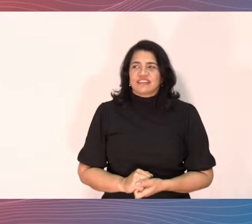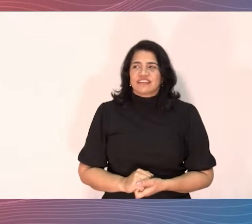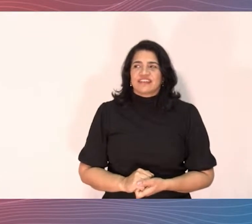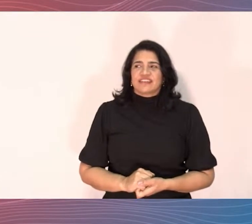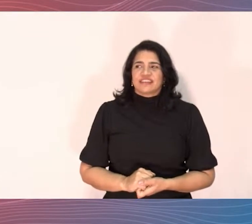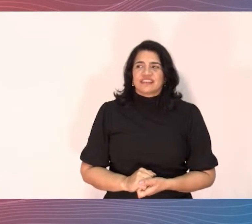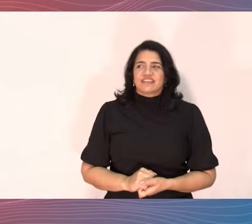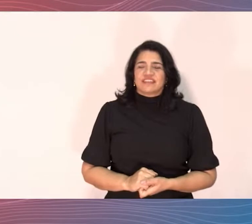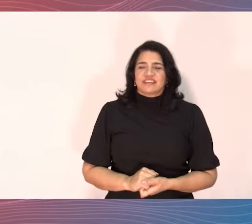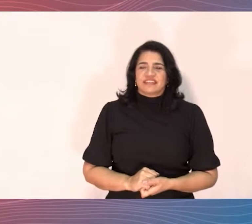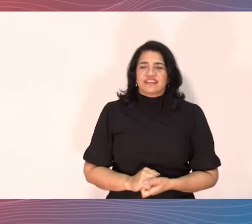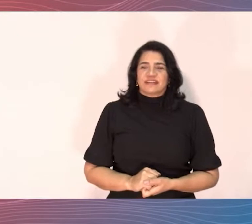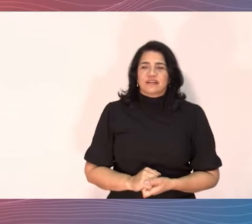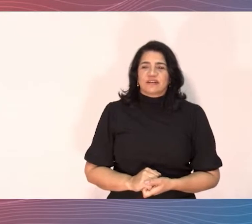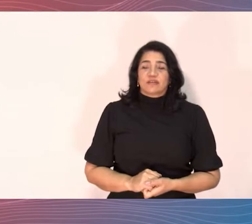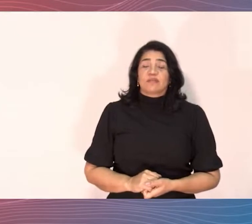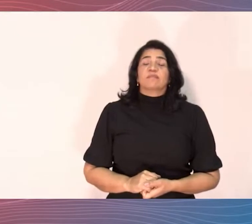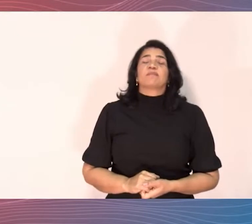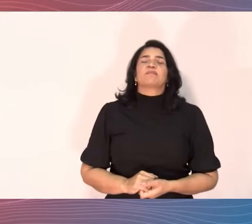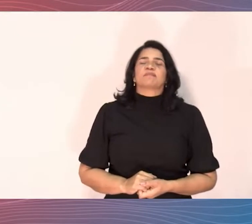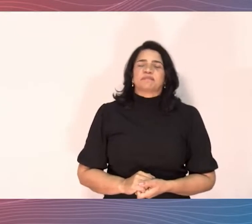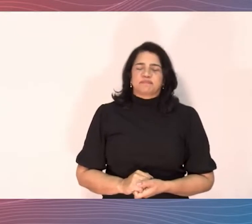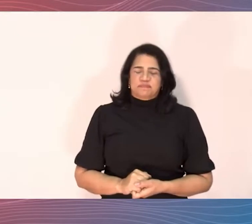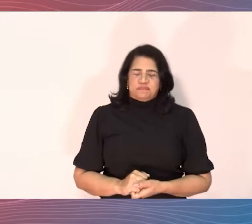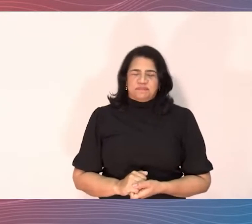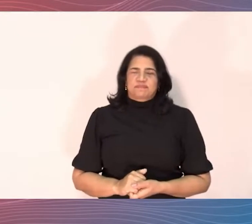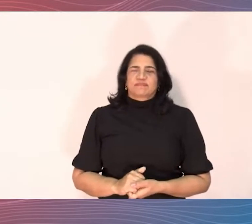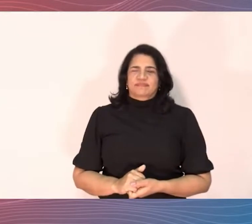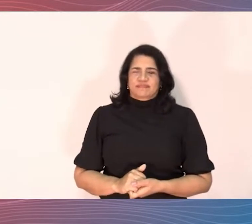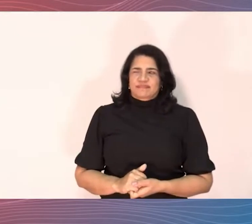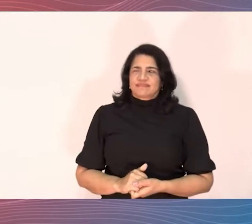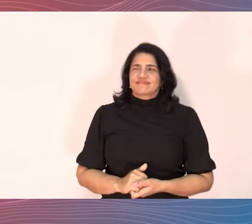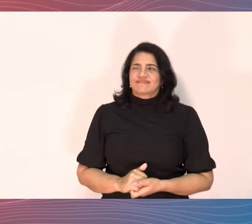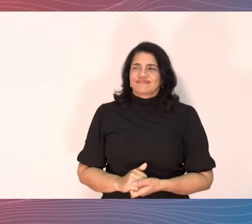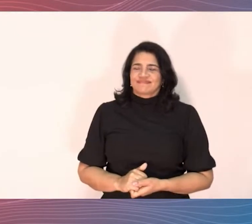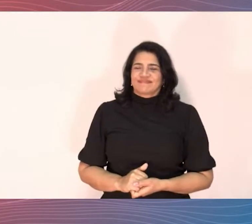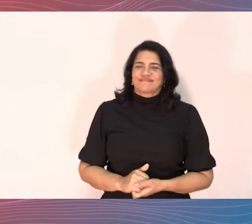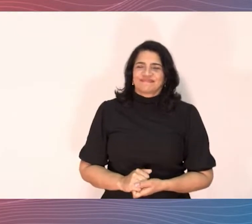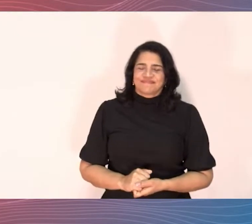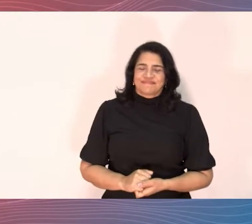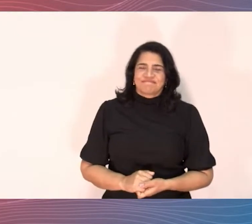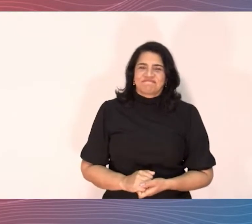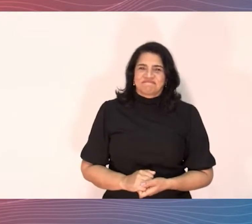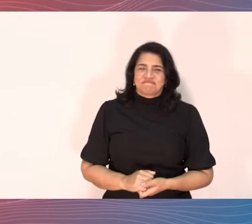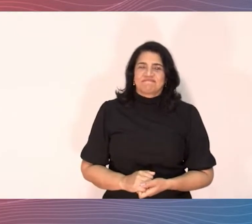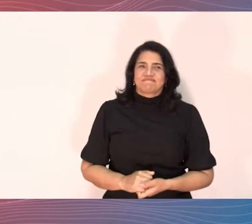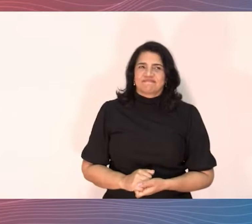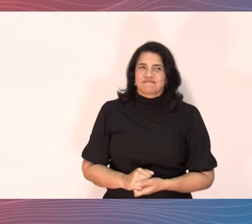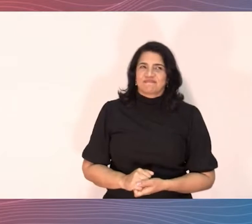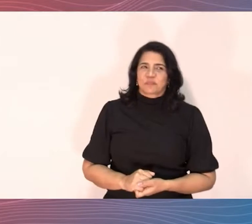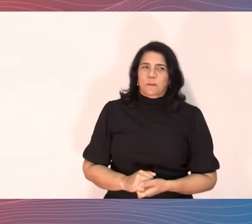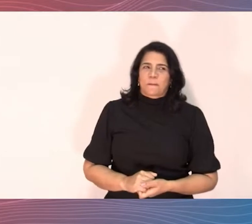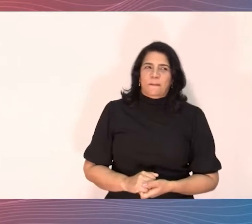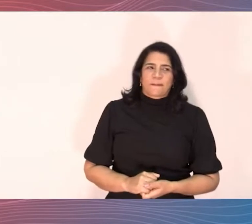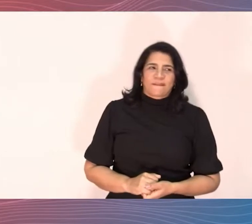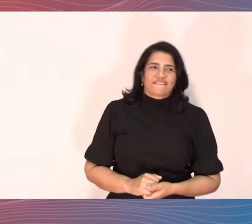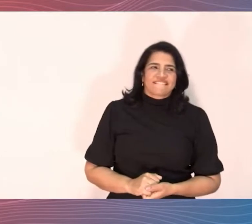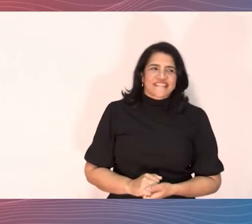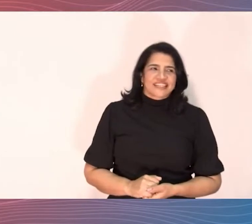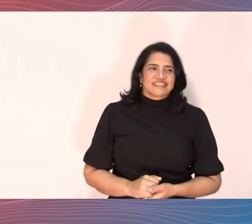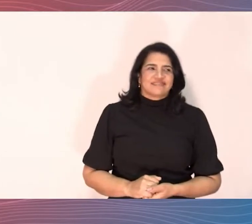Hein, Sérgio? Põe a cabeça aqui, a mão na cabeça, né? Quem te viu, quem te vê, né?